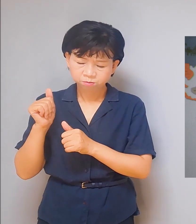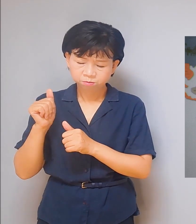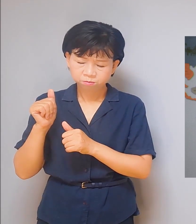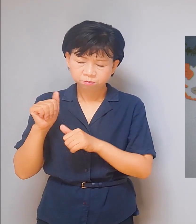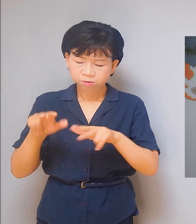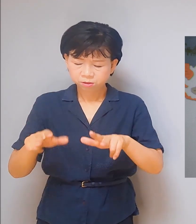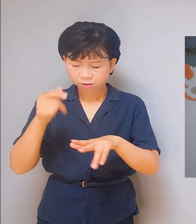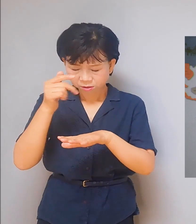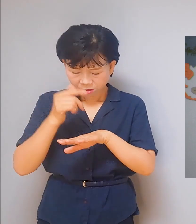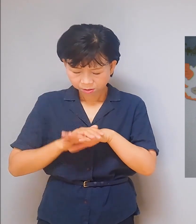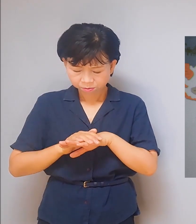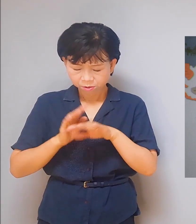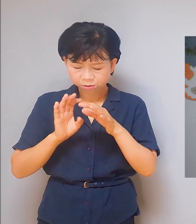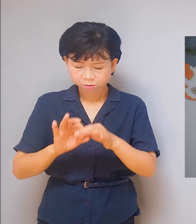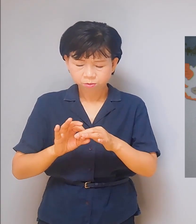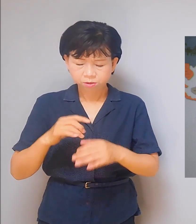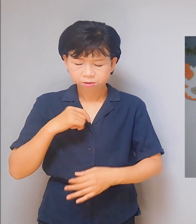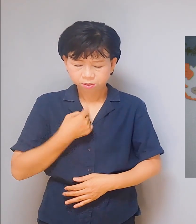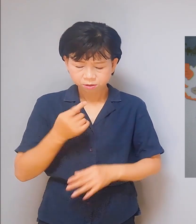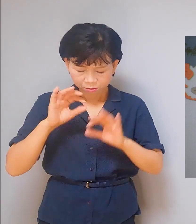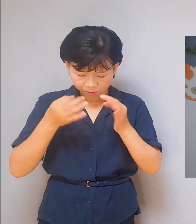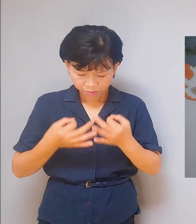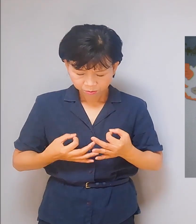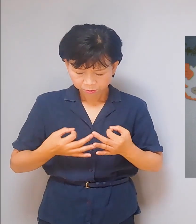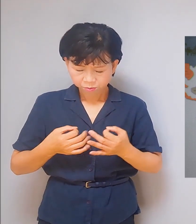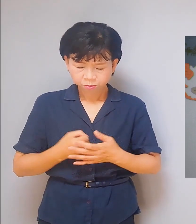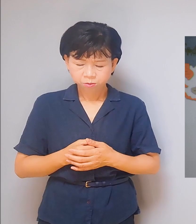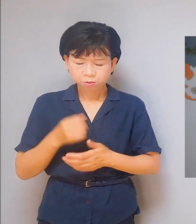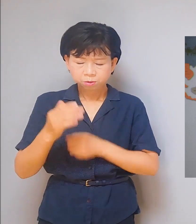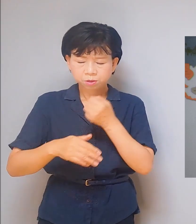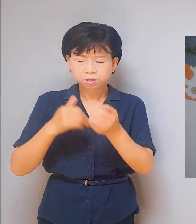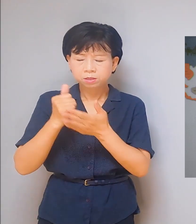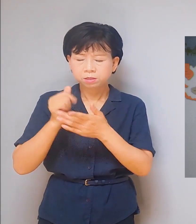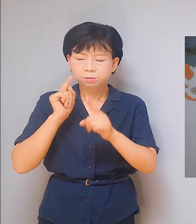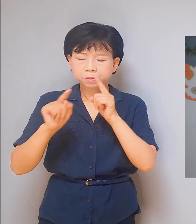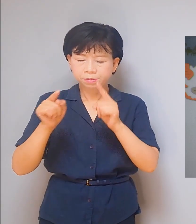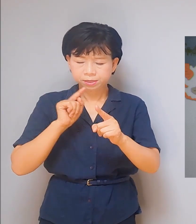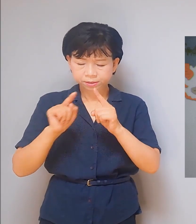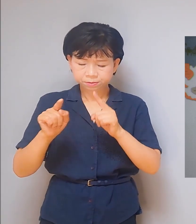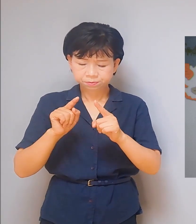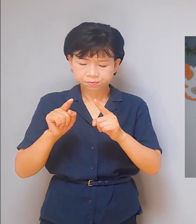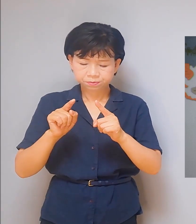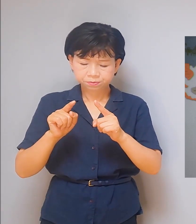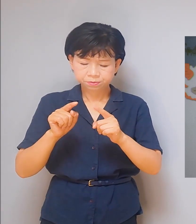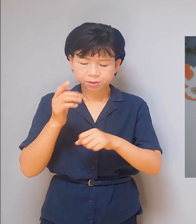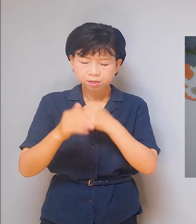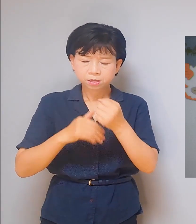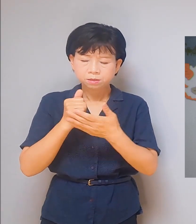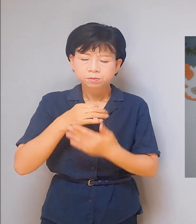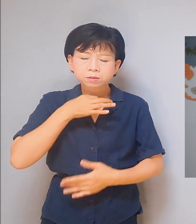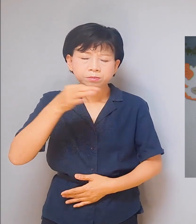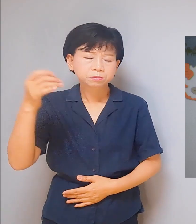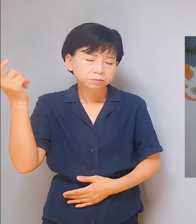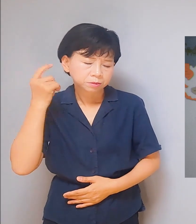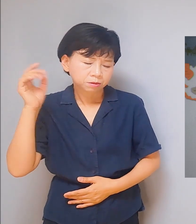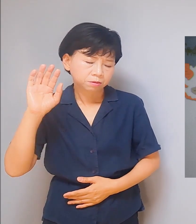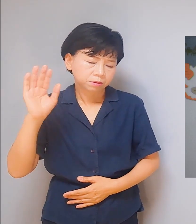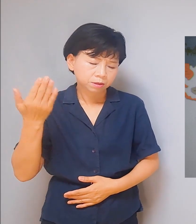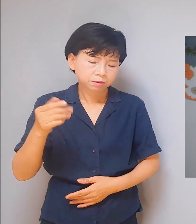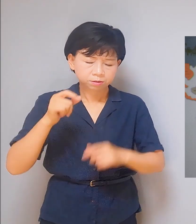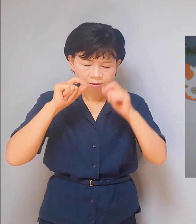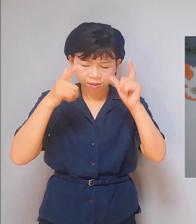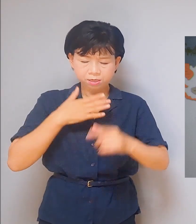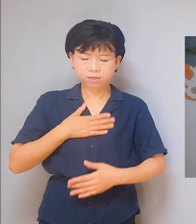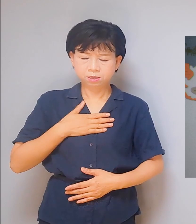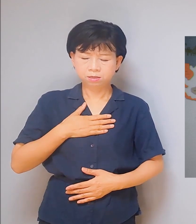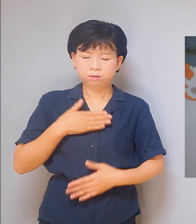이 시간 예배를 통해서 우리 자신들을 돌아보며 하나님의 말씀의, 하나님의 음성이 되어 우리가 깨닫게